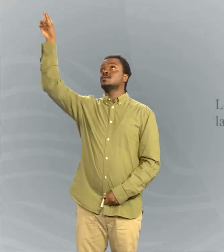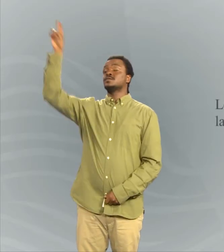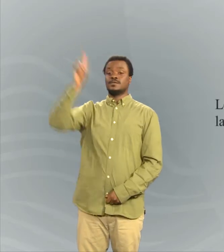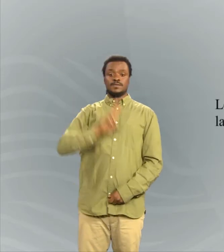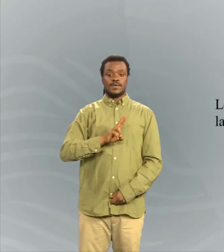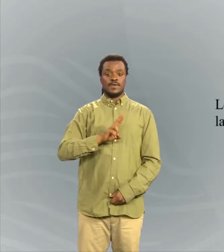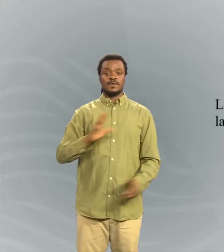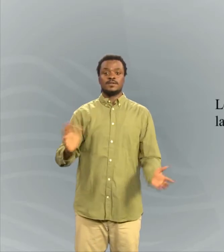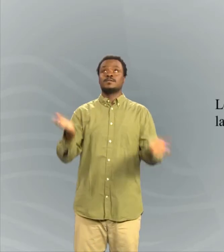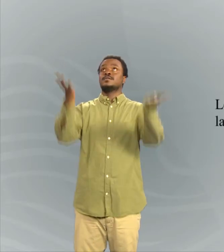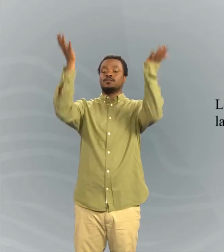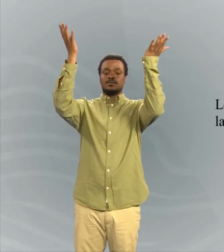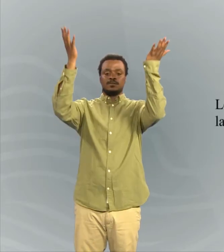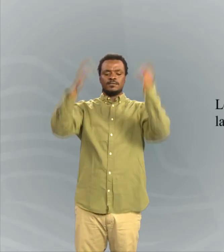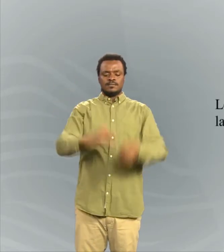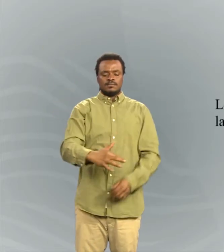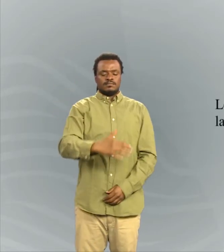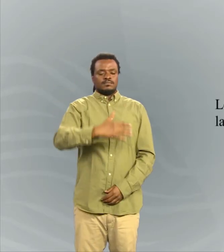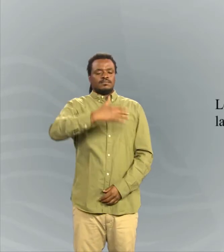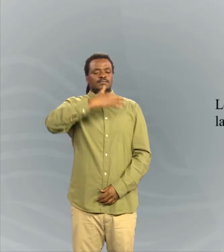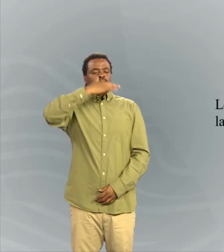Le Seigneur respire la bonne odeur du sacrifice.